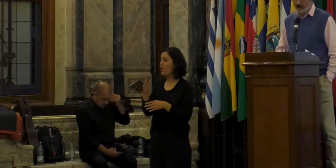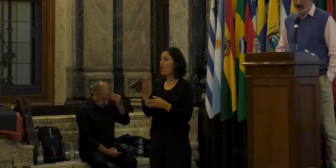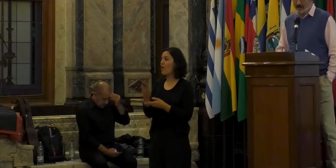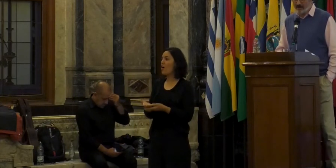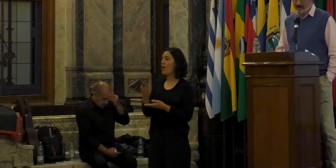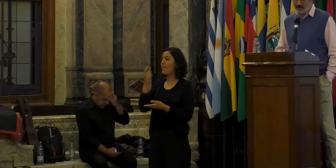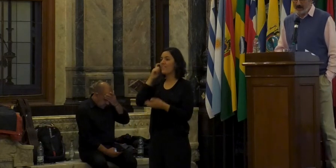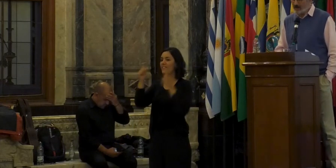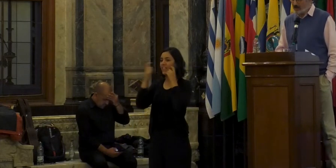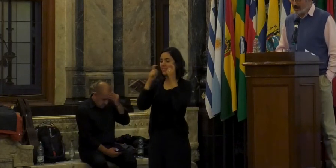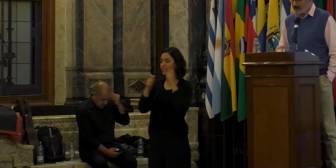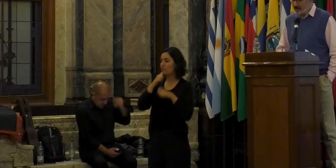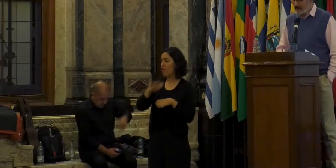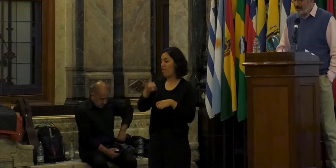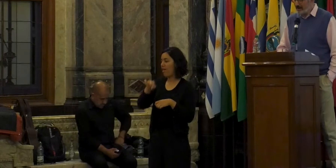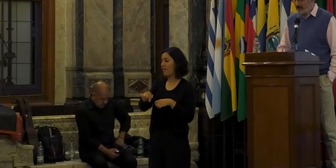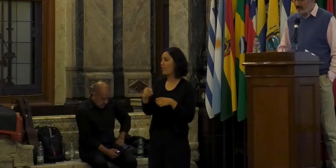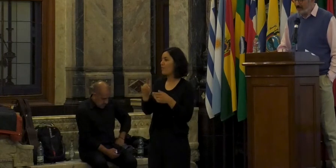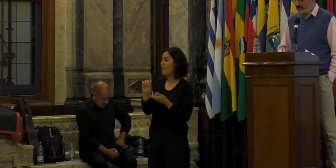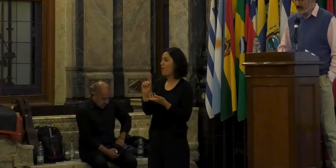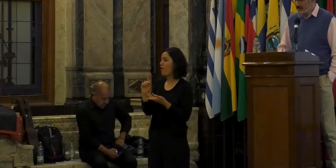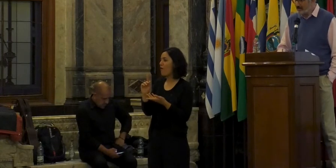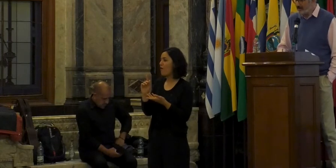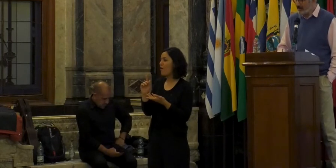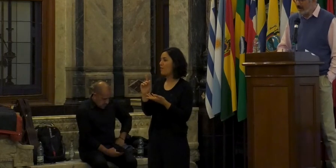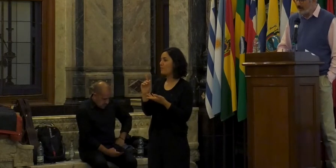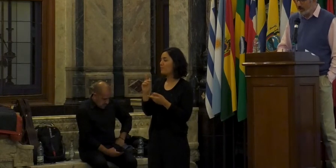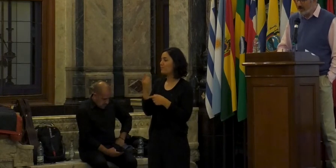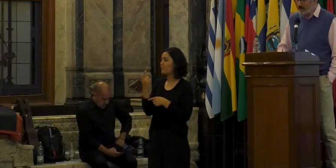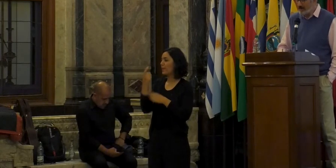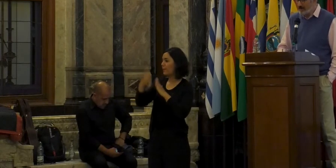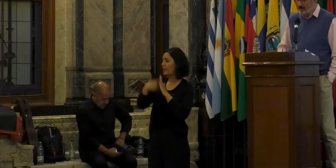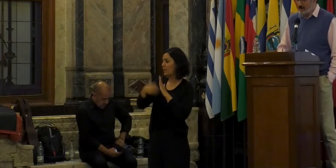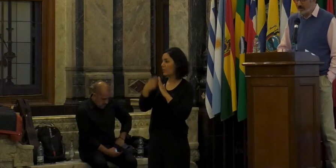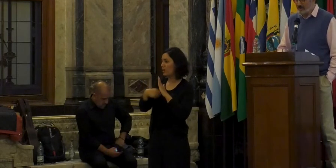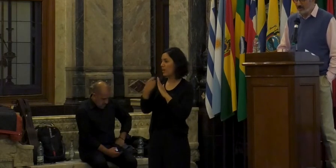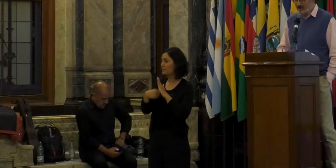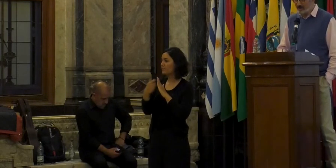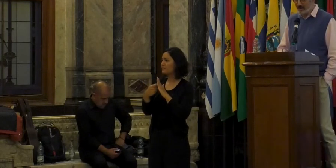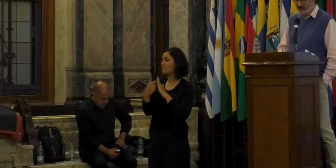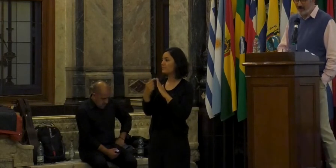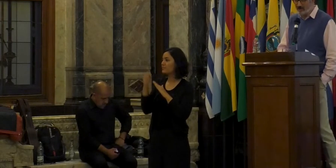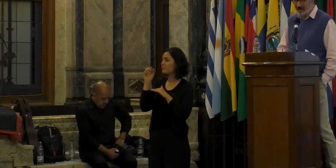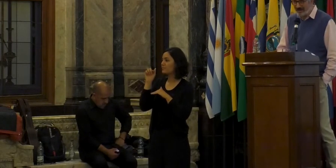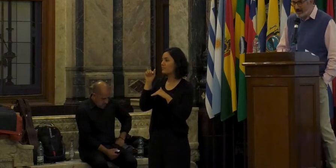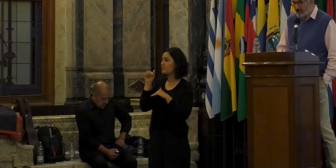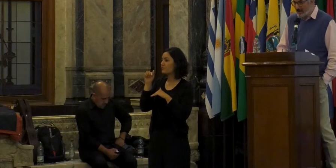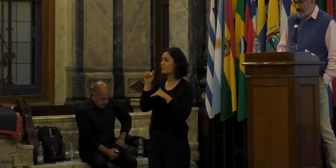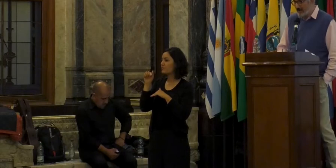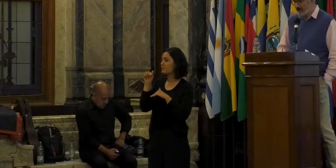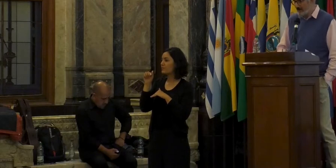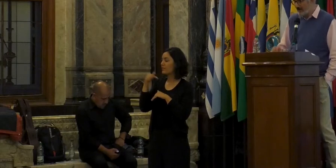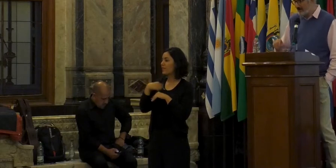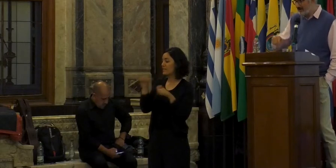era una variante de esta película de von Trier que se llama Dogville, pues nosotros hicimos